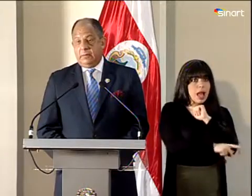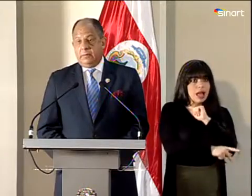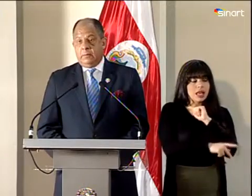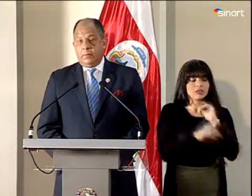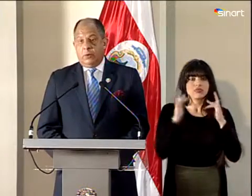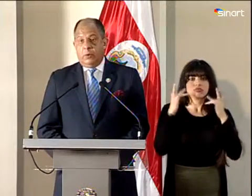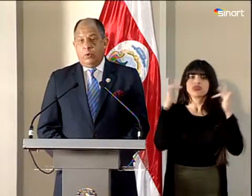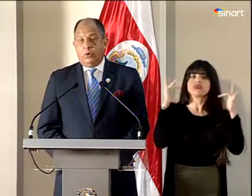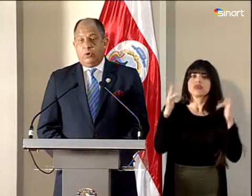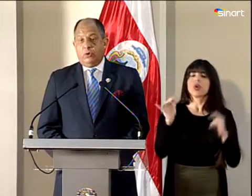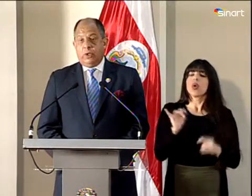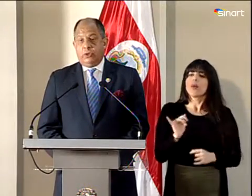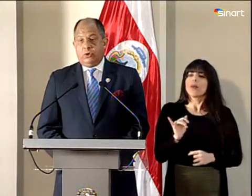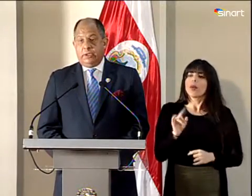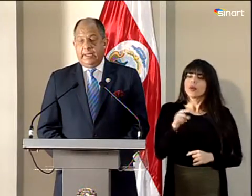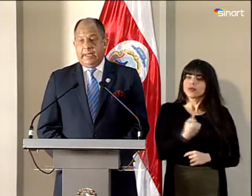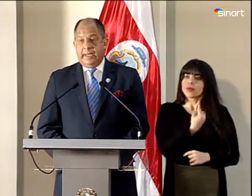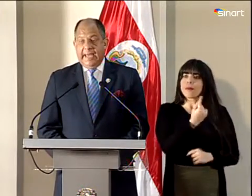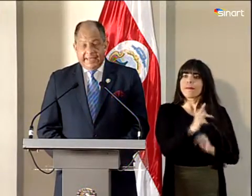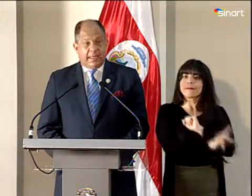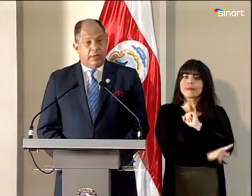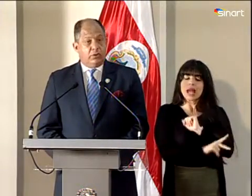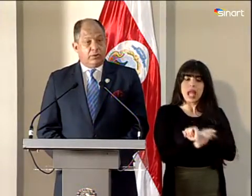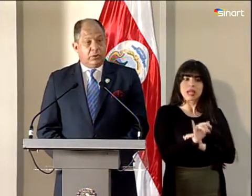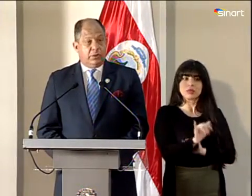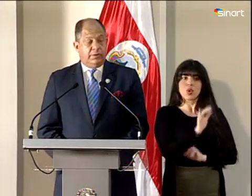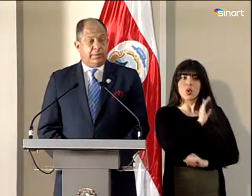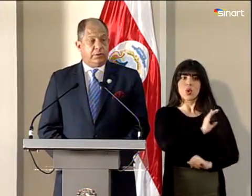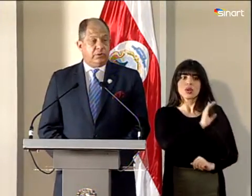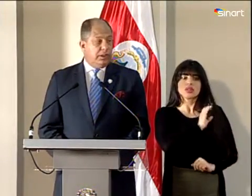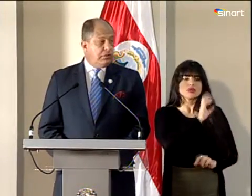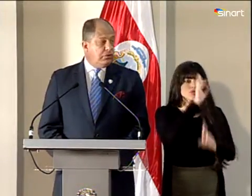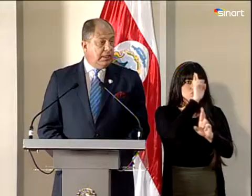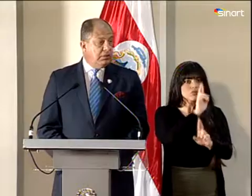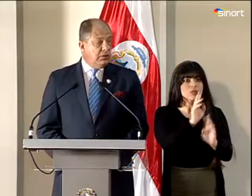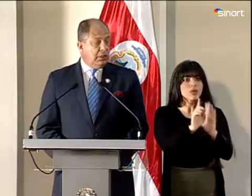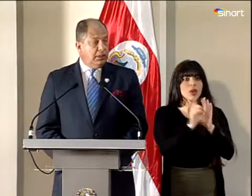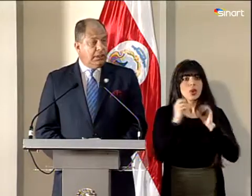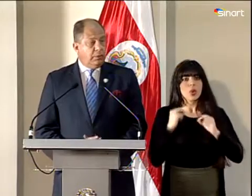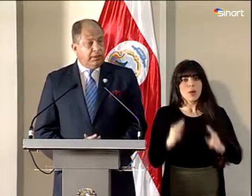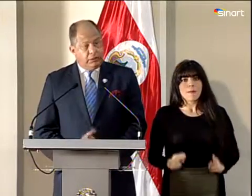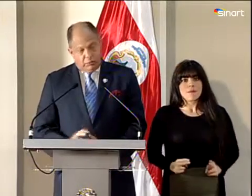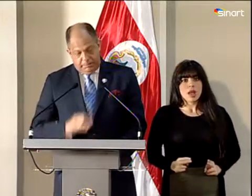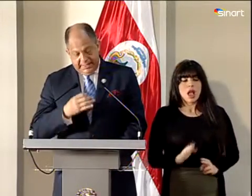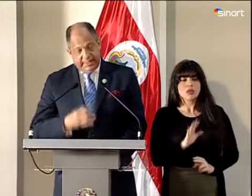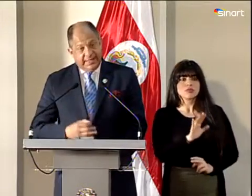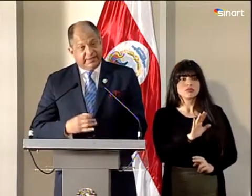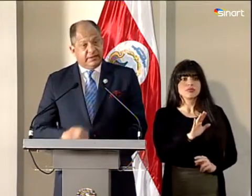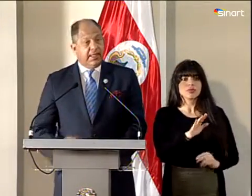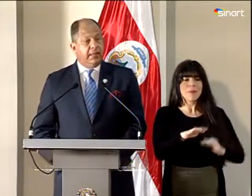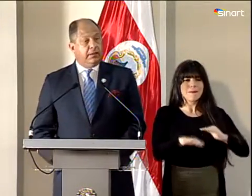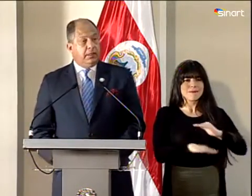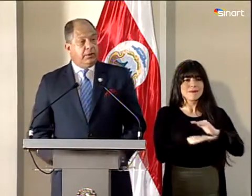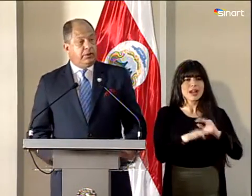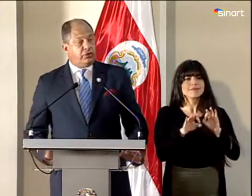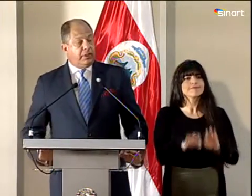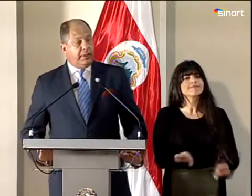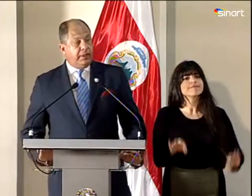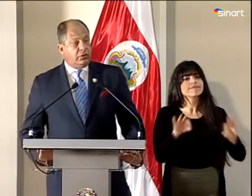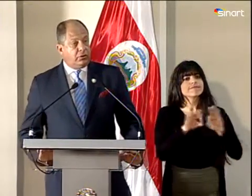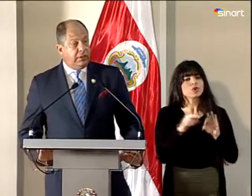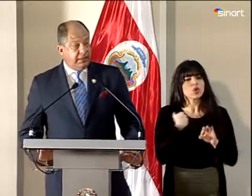brille como uno en donde esa condición de respeto a los derechos humanos se ha convertido en un pilar esencial de